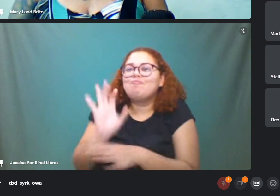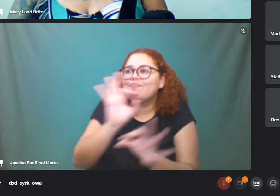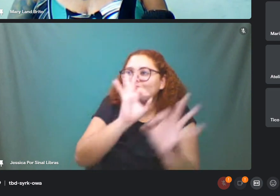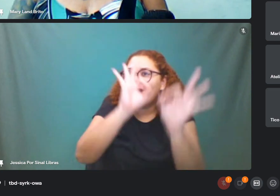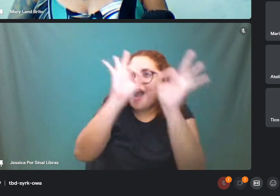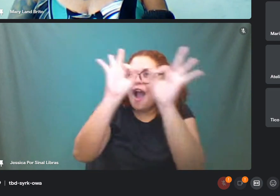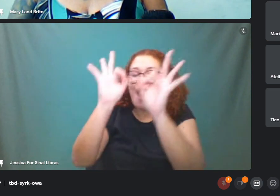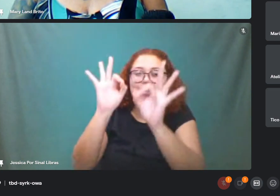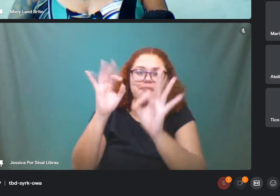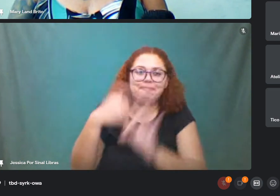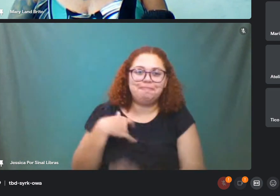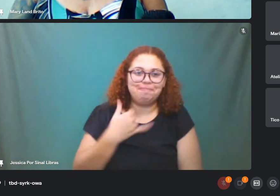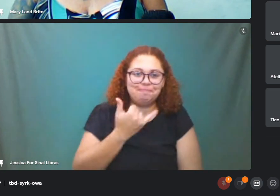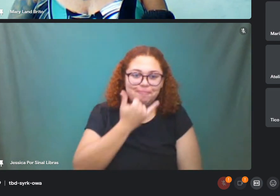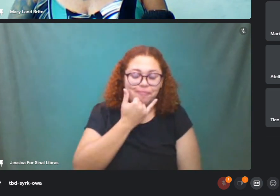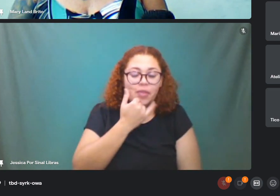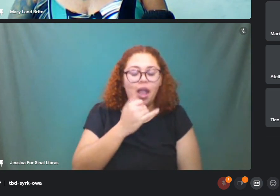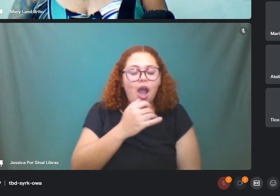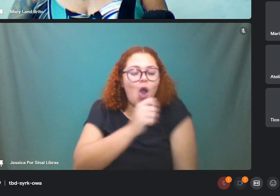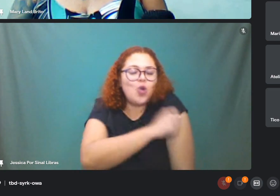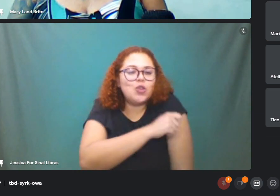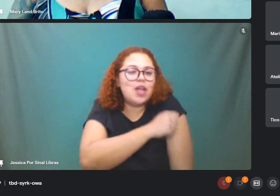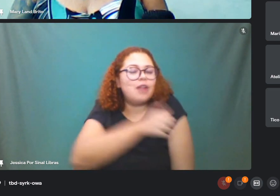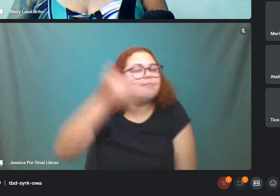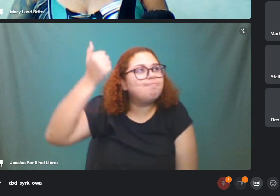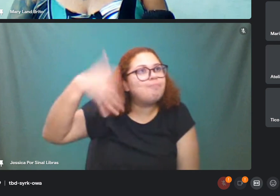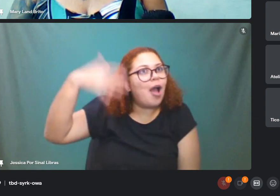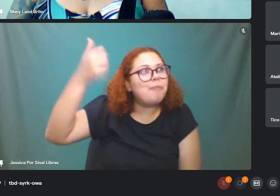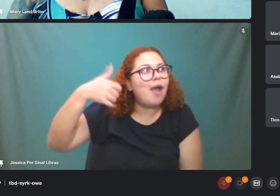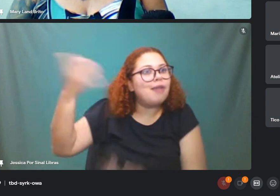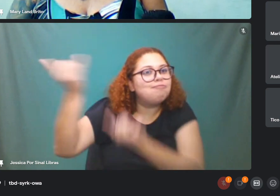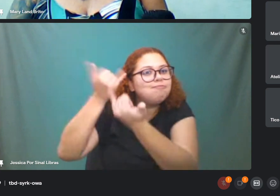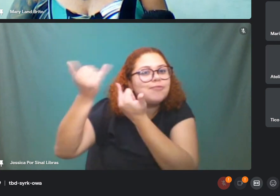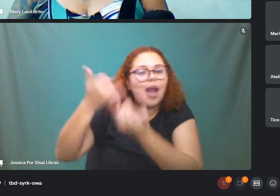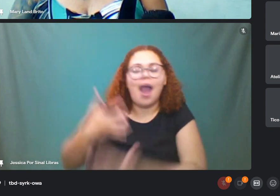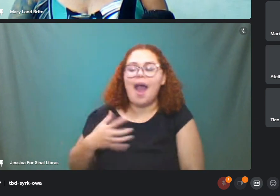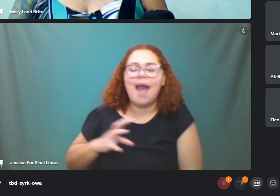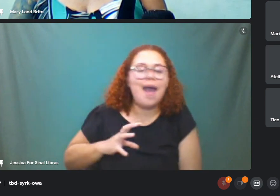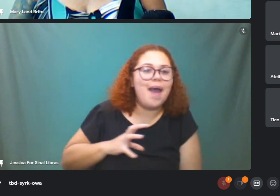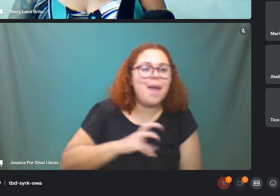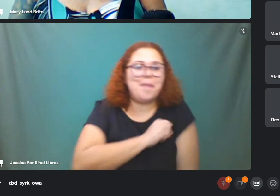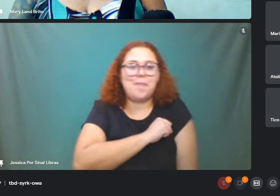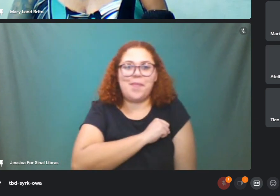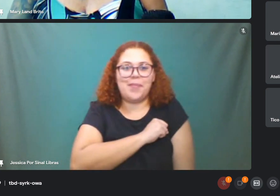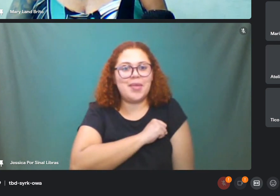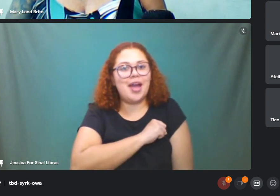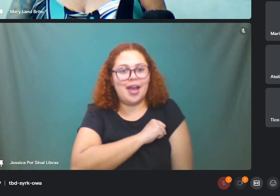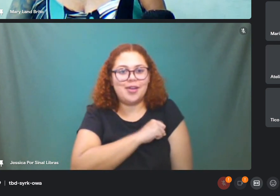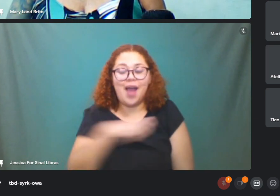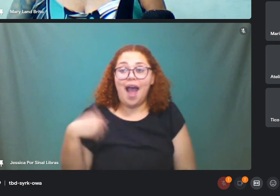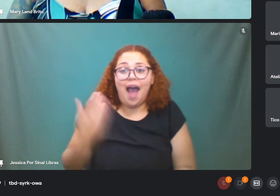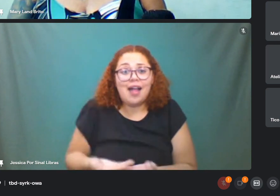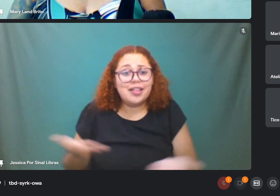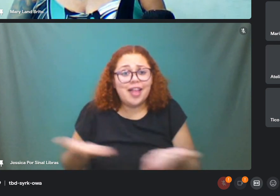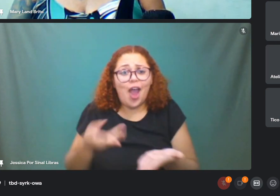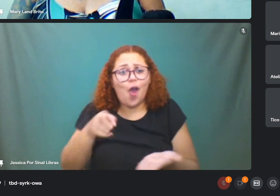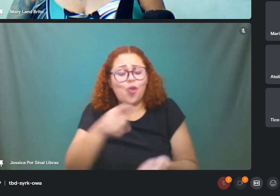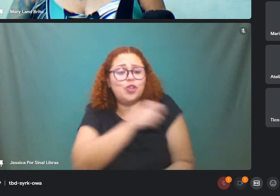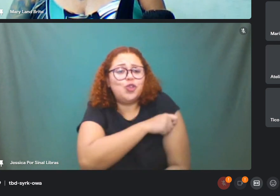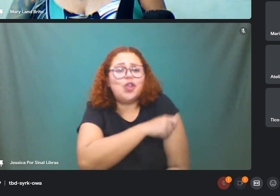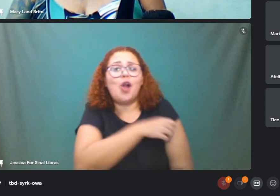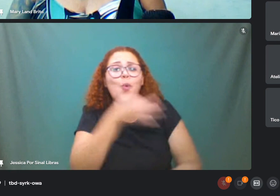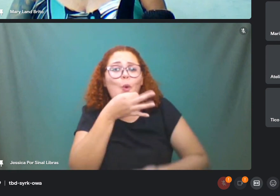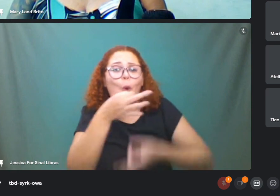ano passado na IFRN, que foi, inclusive, isso, de cinema, e os alunos até hoje falam.